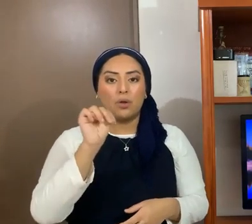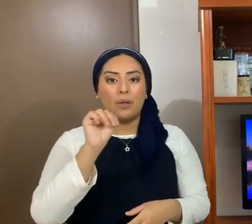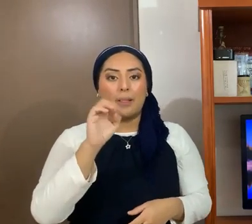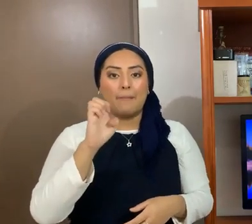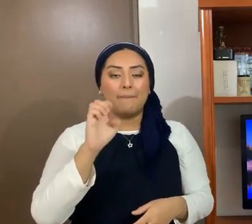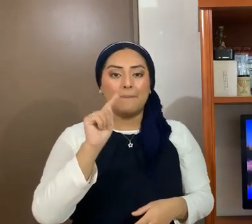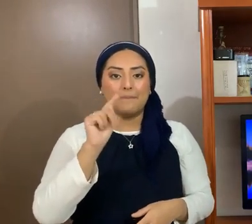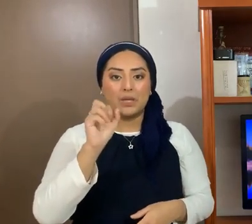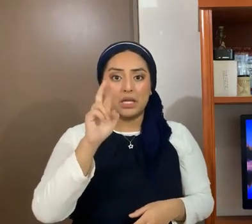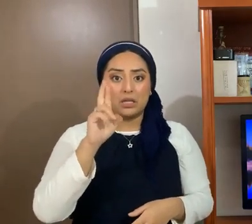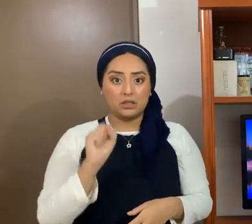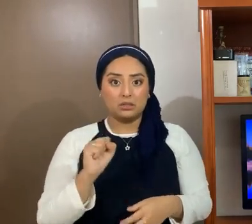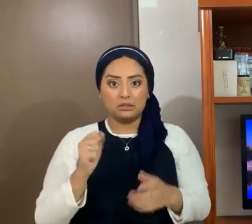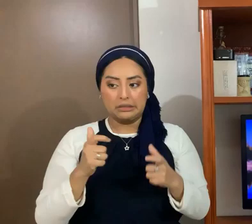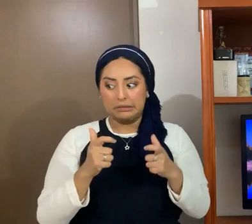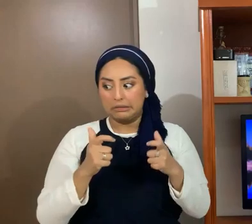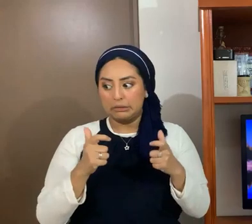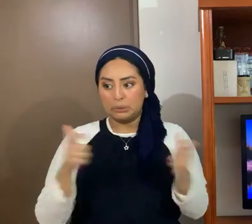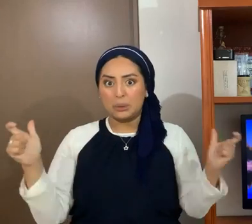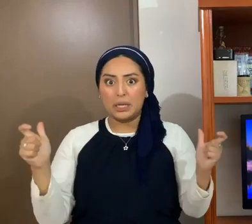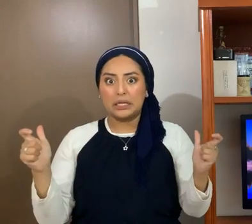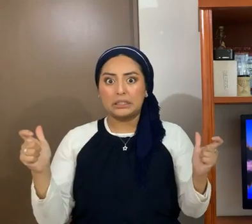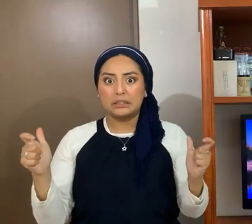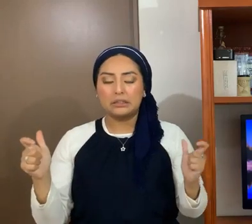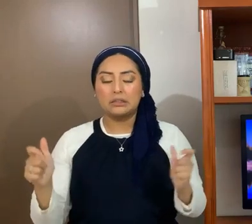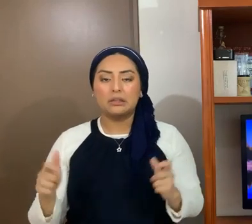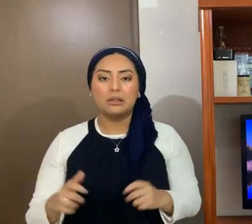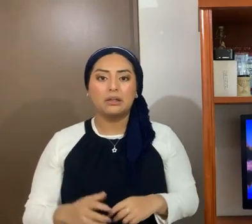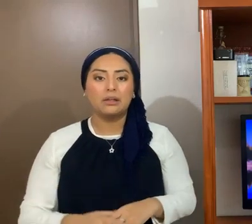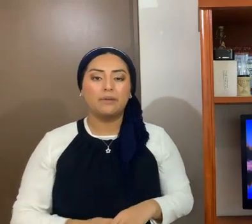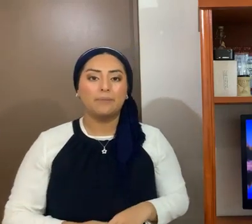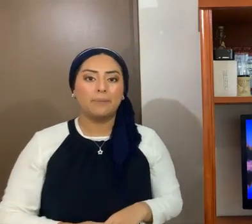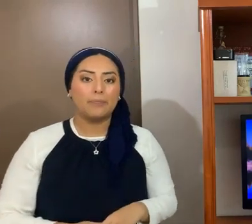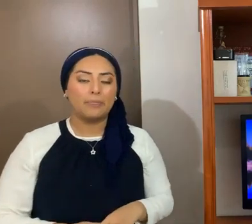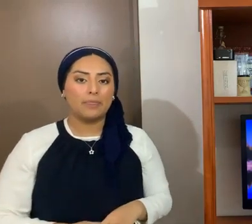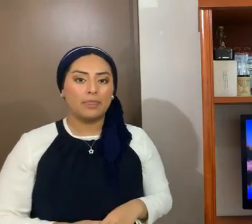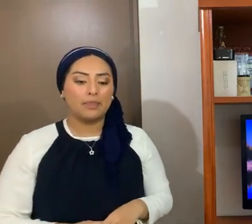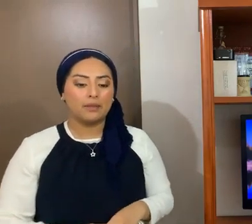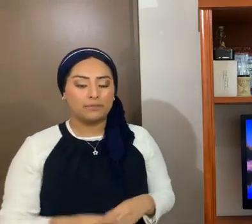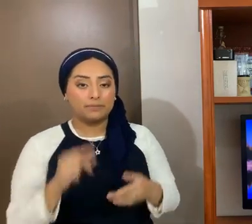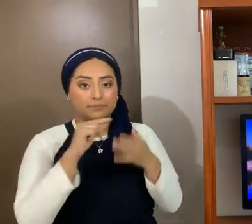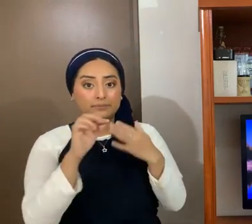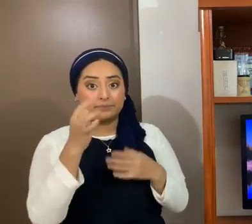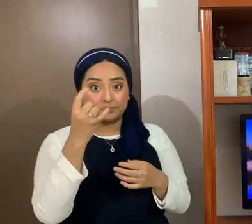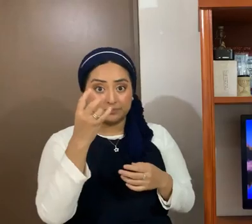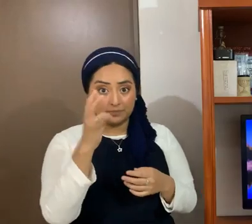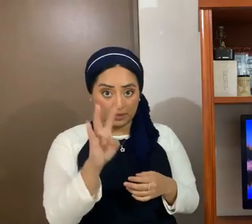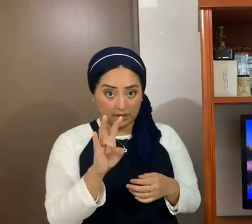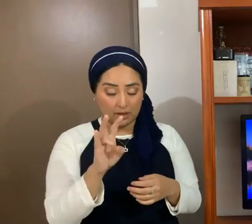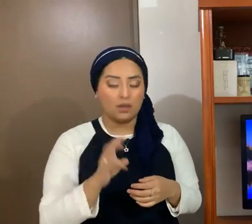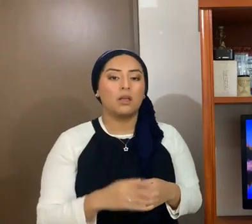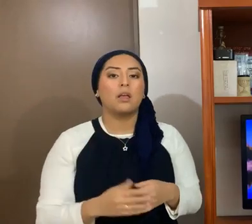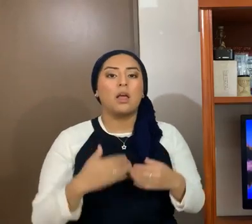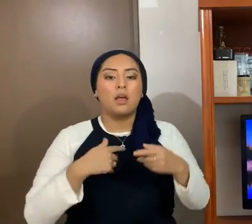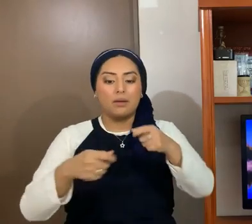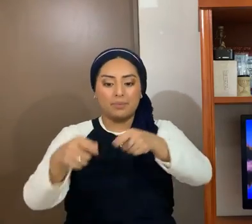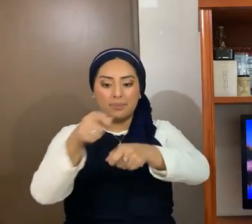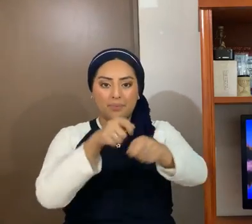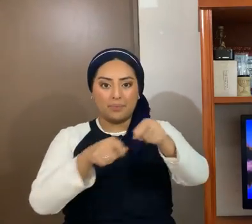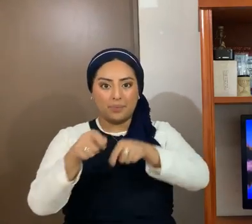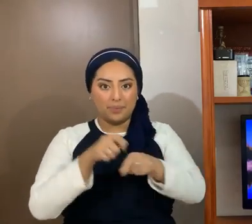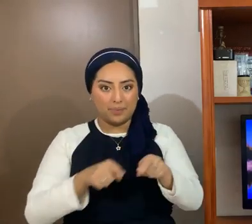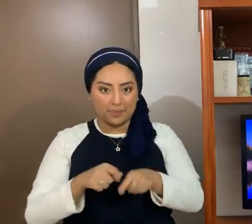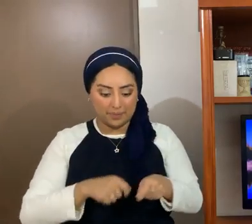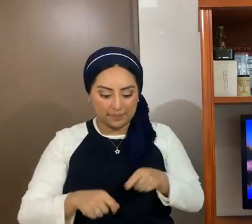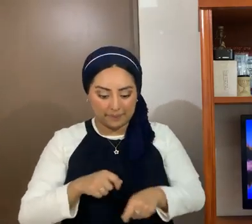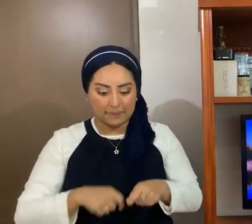25 centímetros. O sea, fue una obra verdaderamente monumental. Verso 17. Había trenzas a manera de red y unos